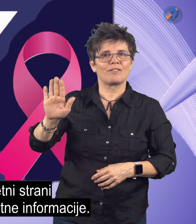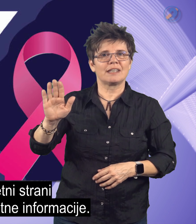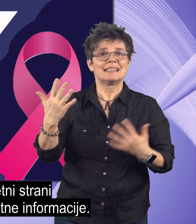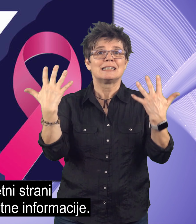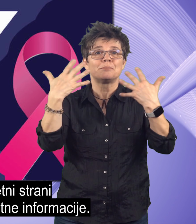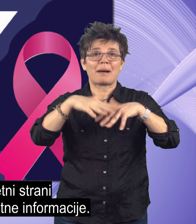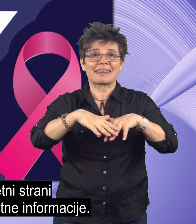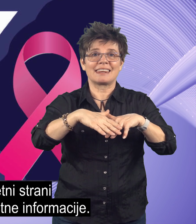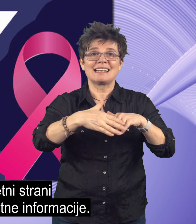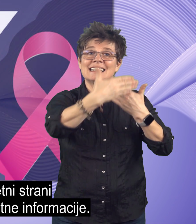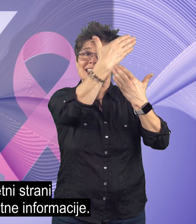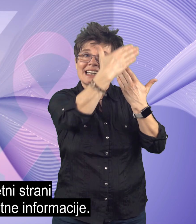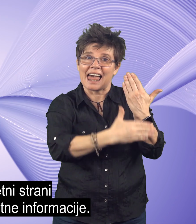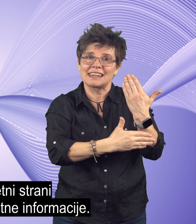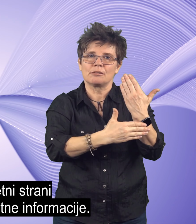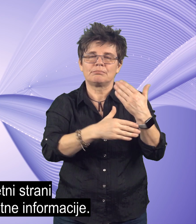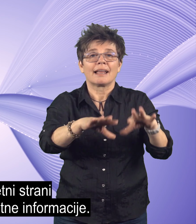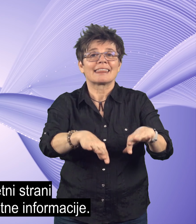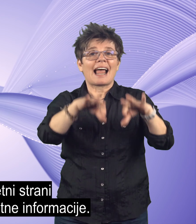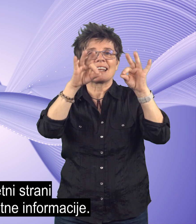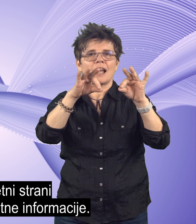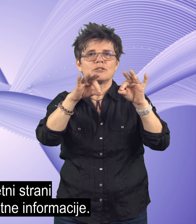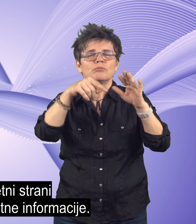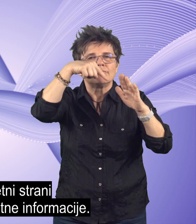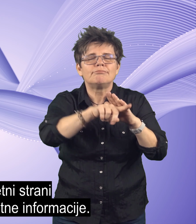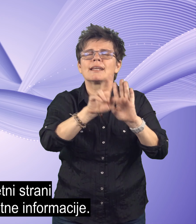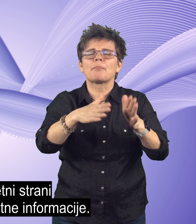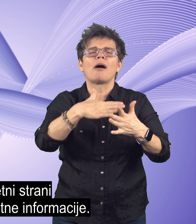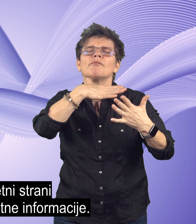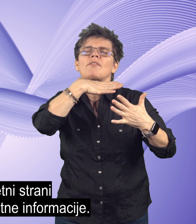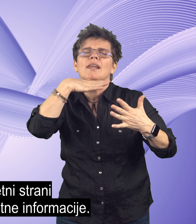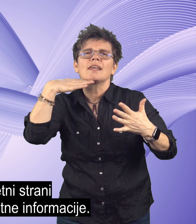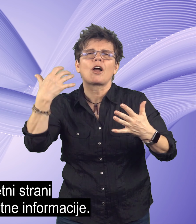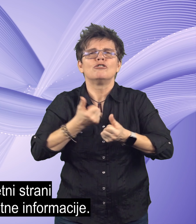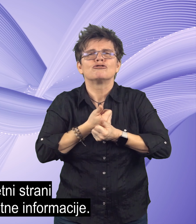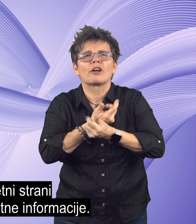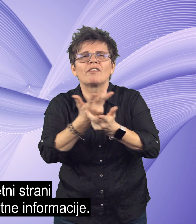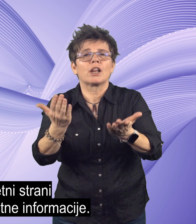Na njihovi spletni strani najdete številne koristne informacije.